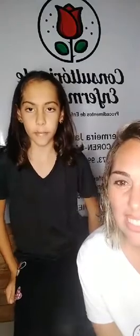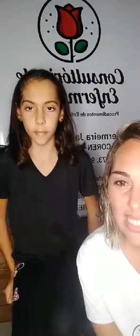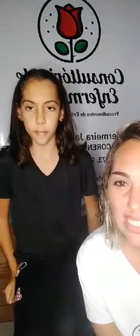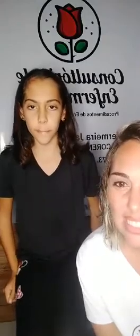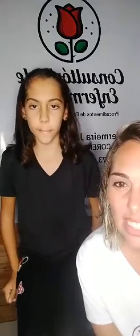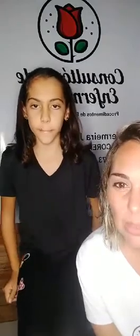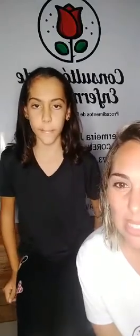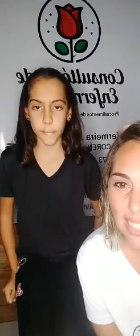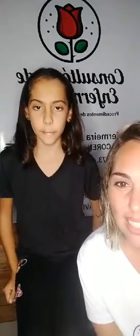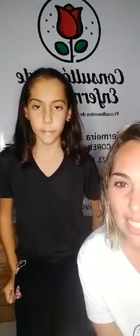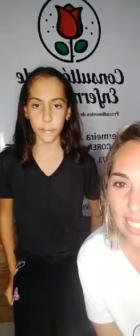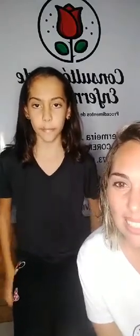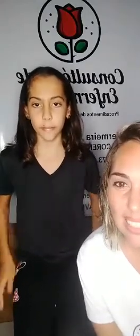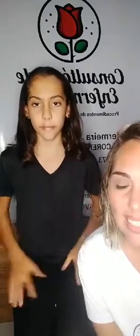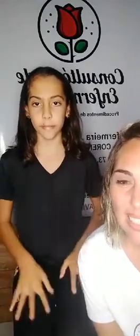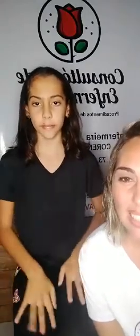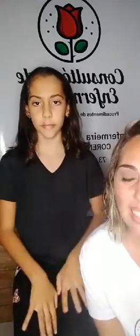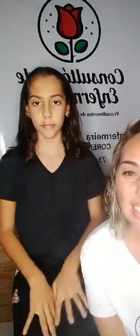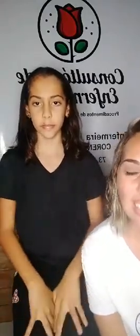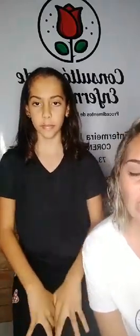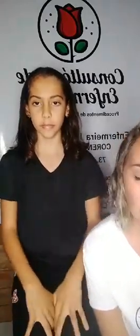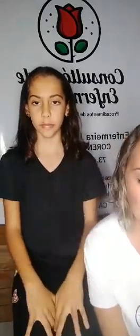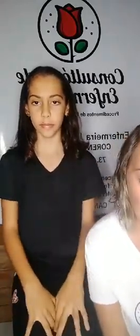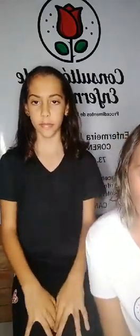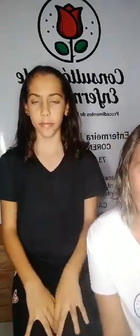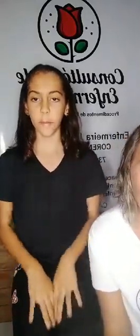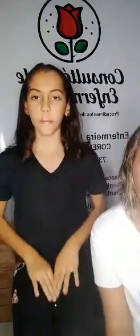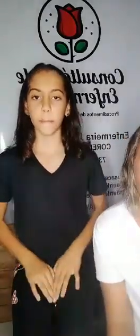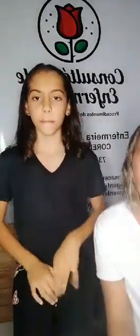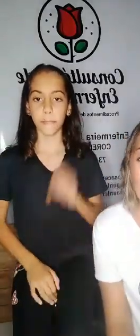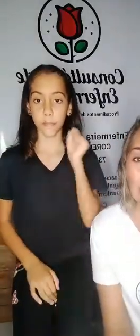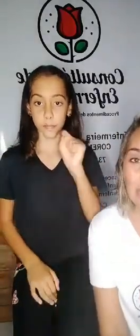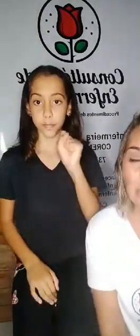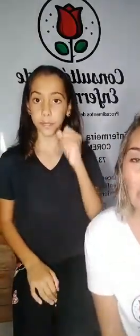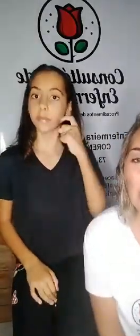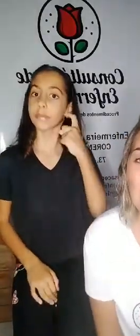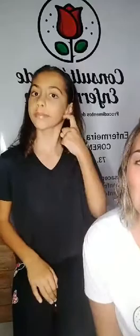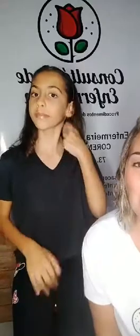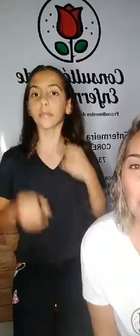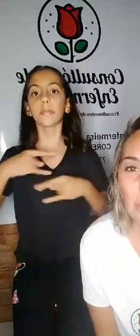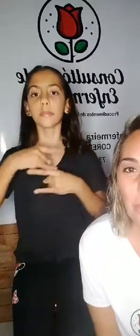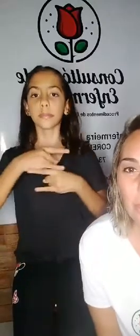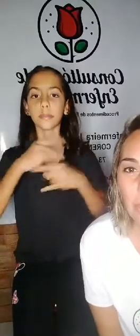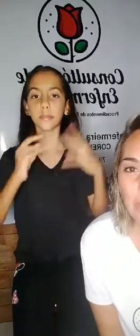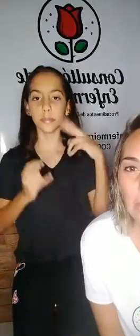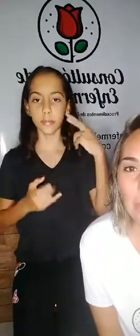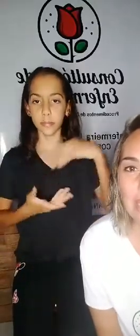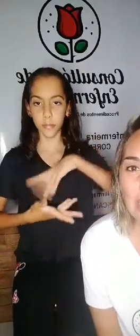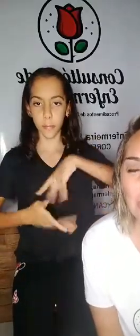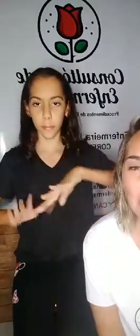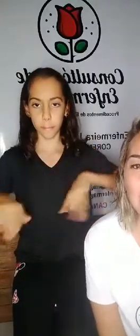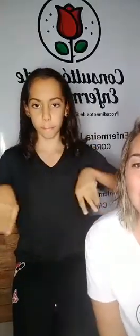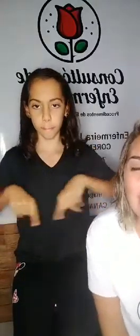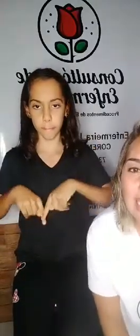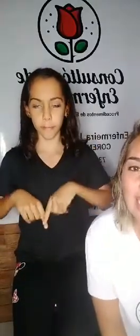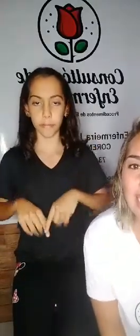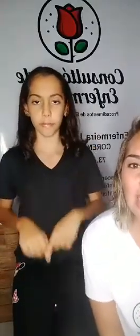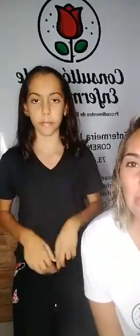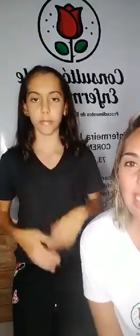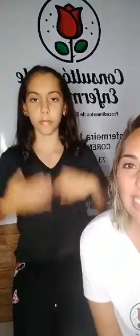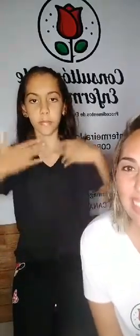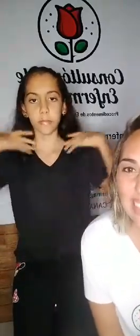hoje nós estamos aqui na nossa 8ª live do Rosa Consultório. Nós que começamos com